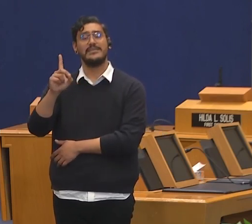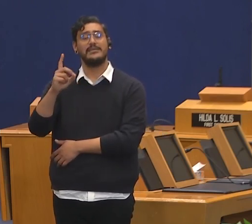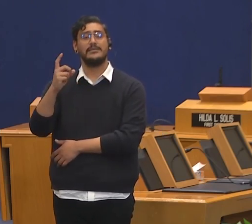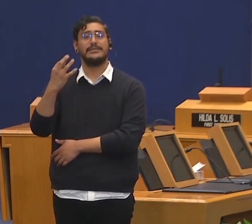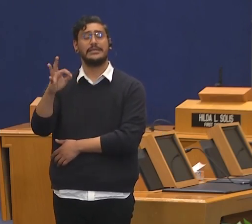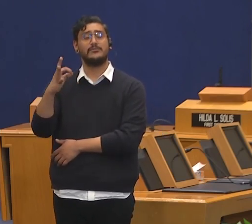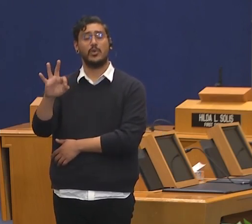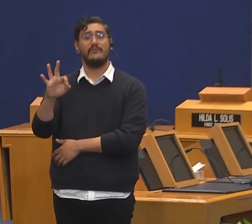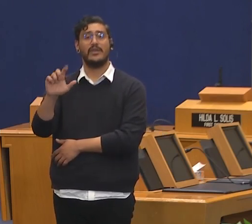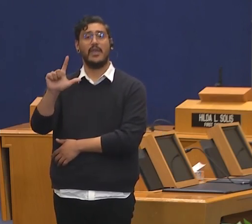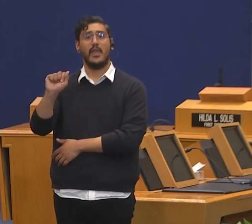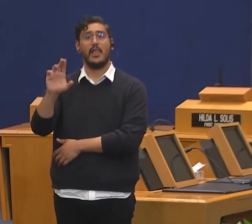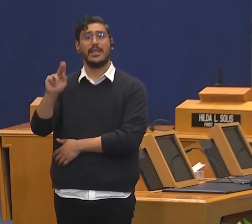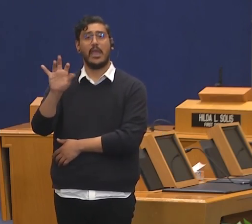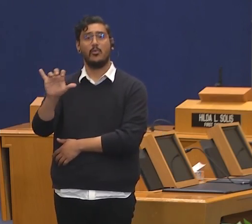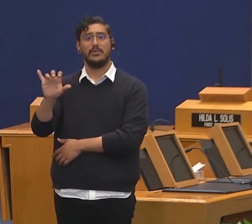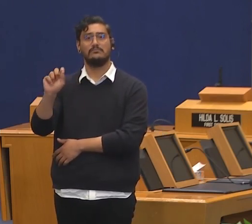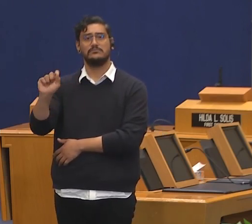covid19.lacounty.gov/testing,